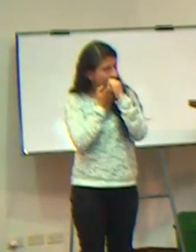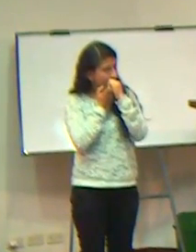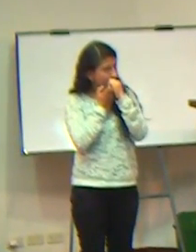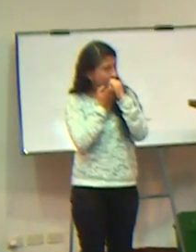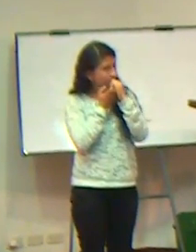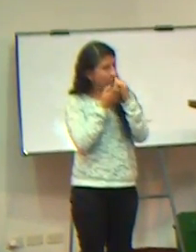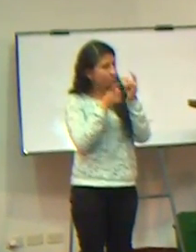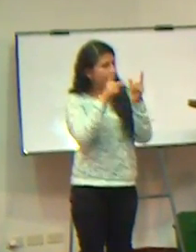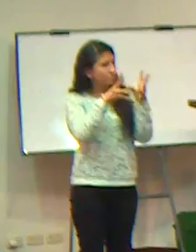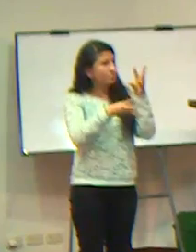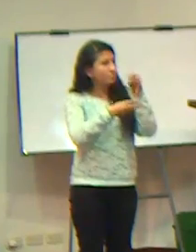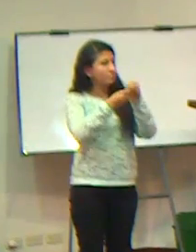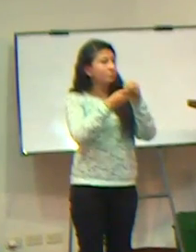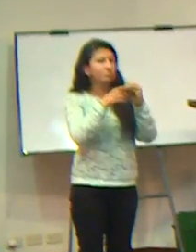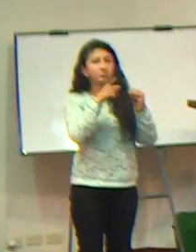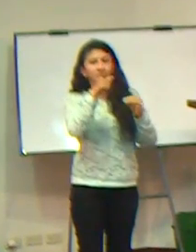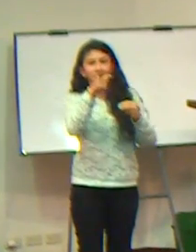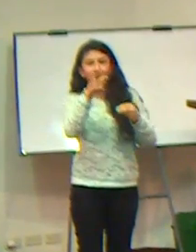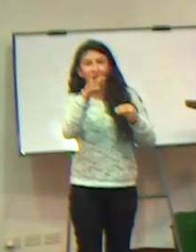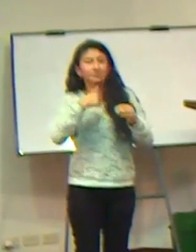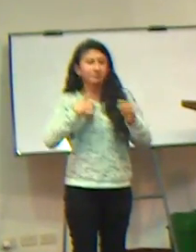General.